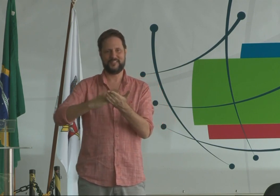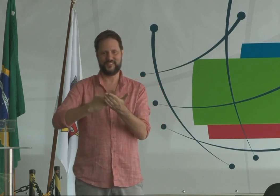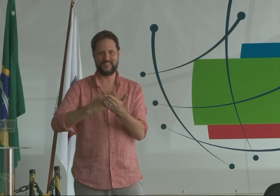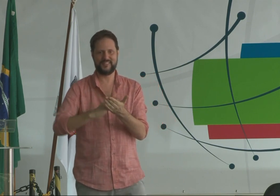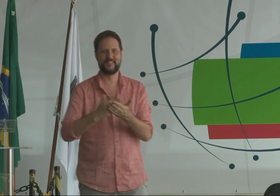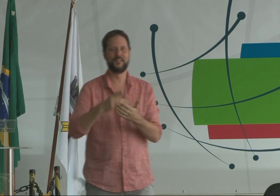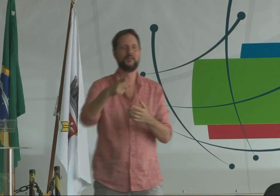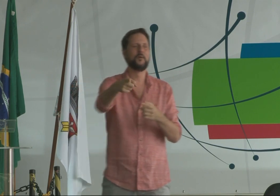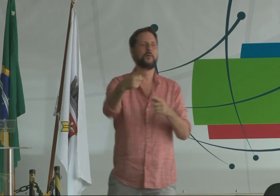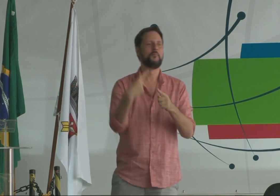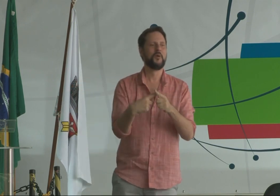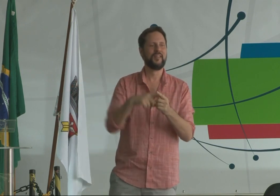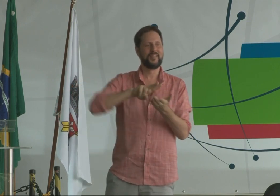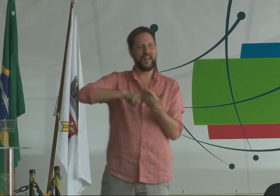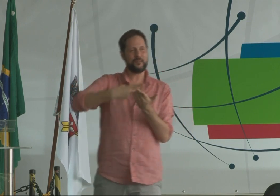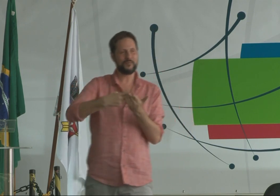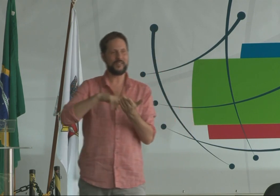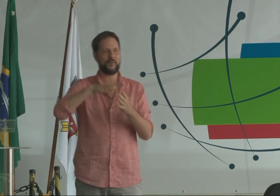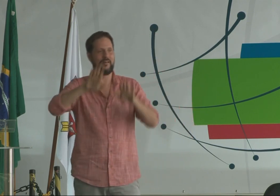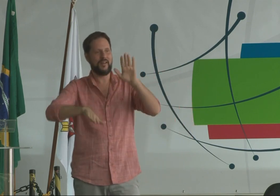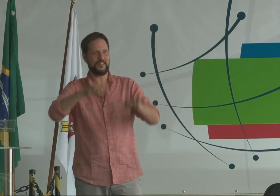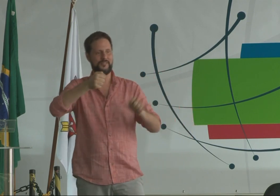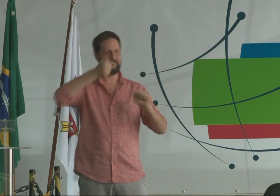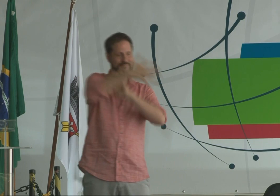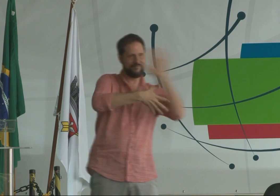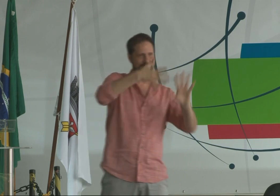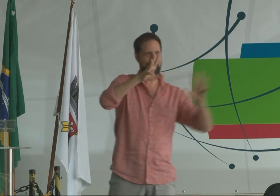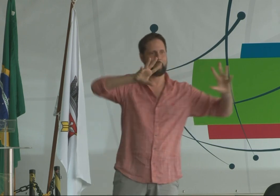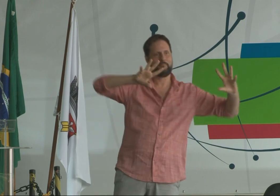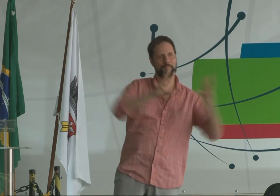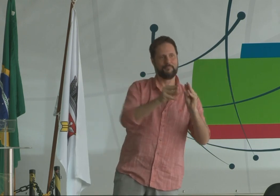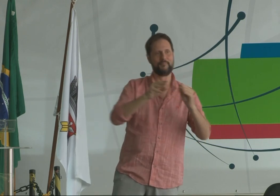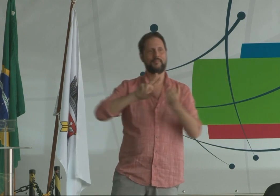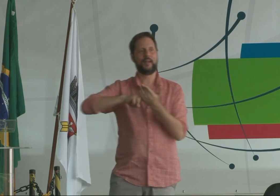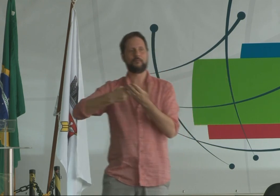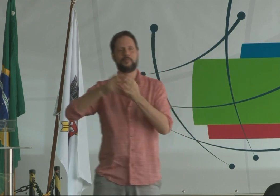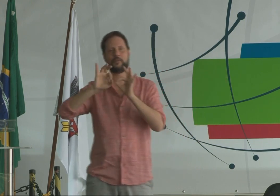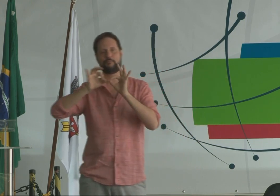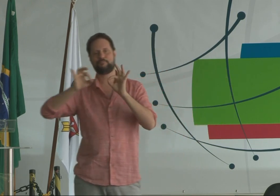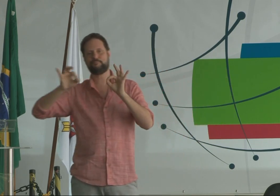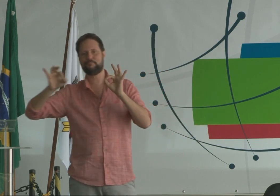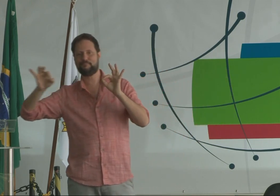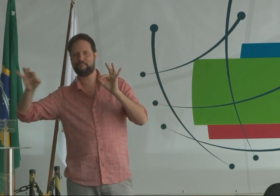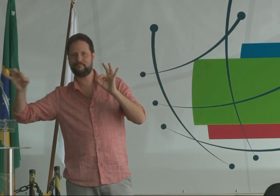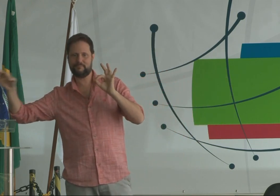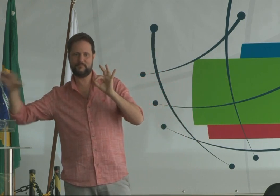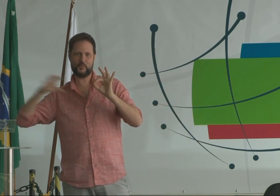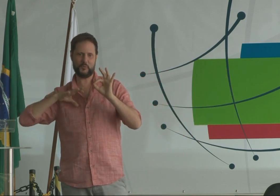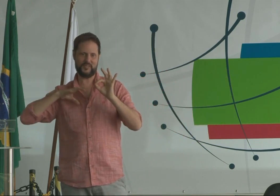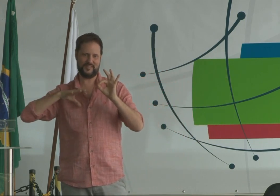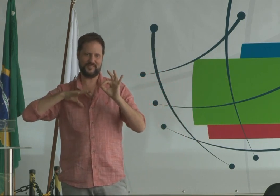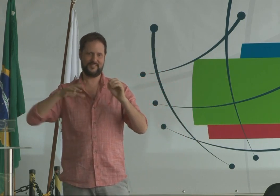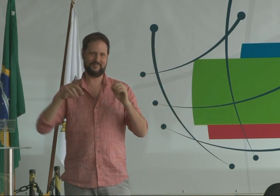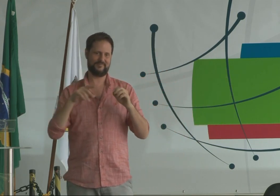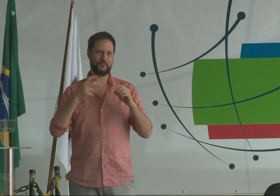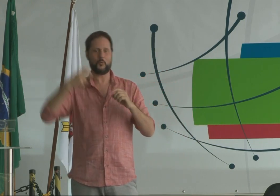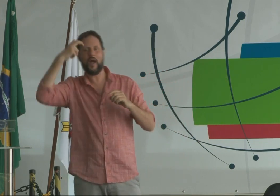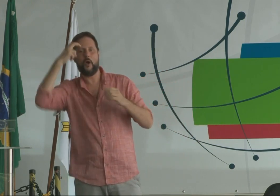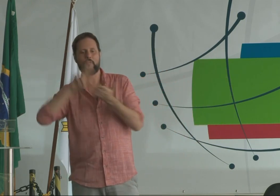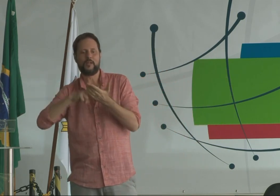Eu vou dar umas pausas, às vezes, no caso de intérprete, porque, às vezes, tem que fechar alguma coisa, fazer alesamento, e eu tenho uma tendência a prolongar o meu discurso. Em